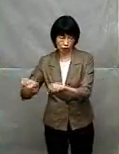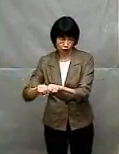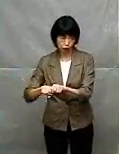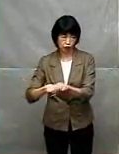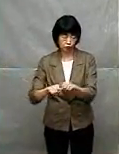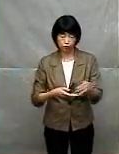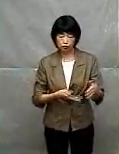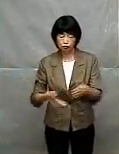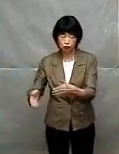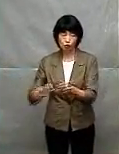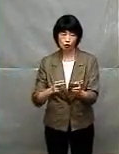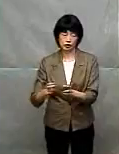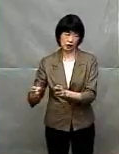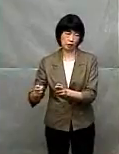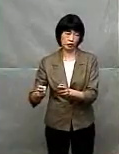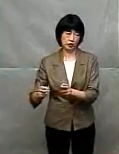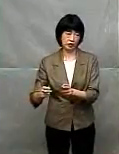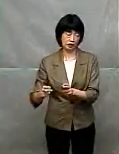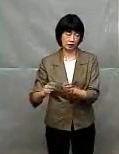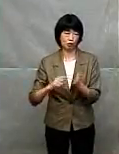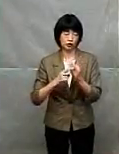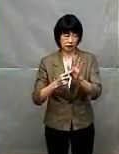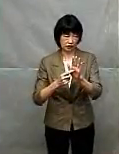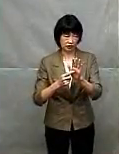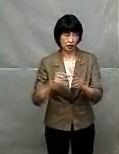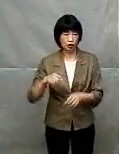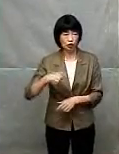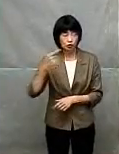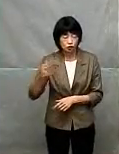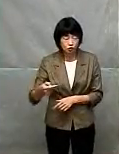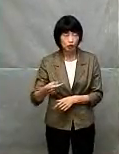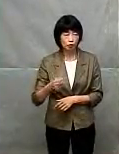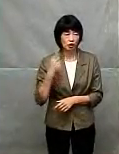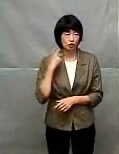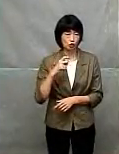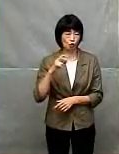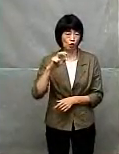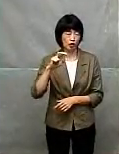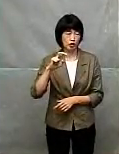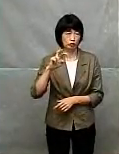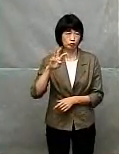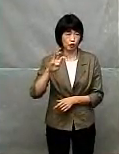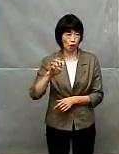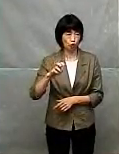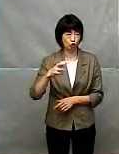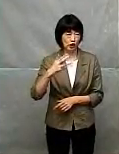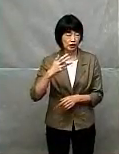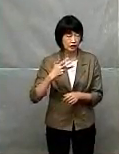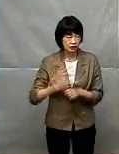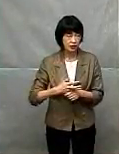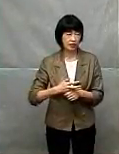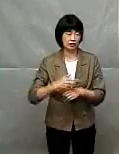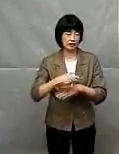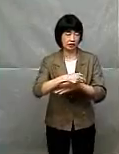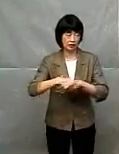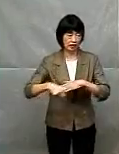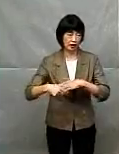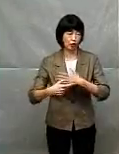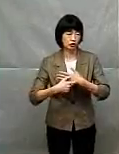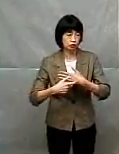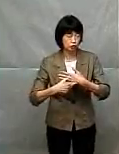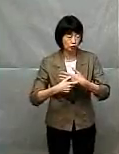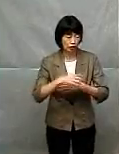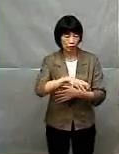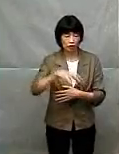の整備を打ち出す中、次の整備は昭和48年に基本計画に位置づけられた路線